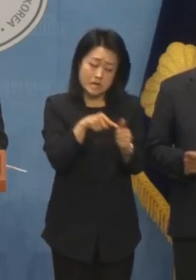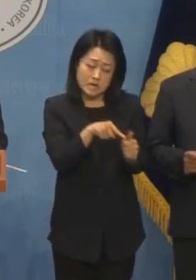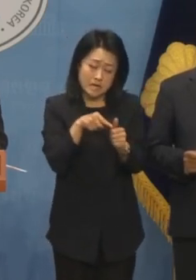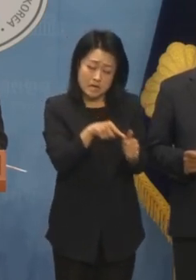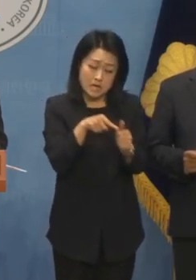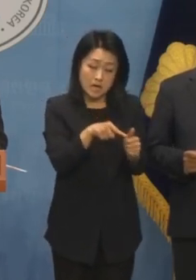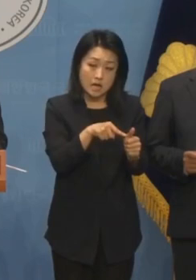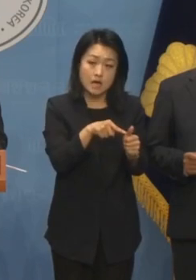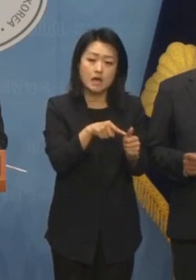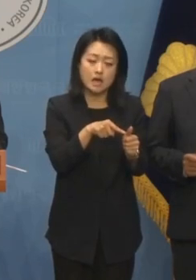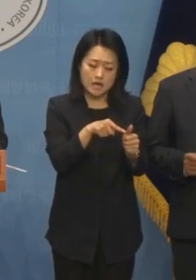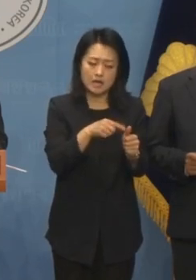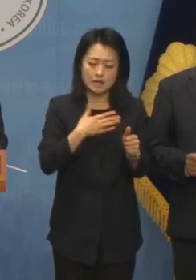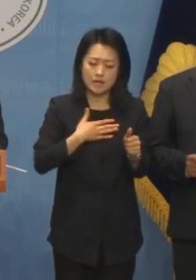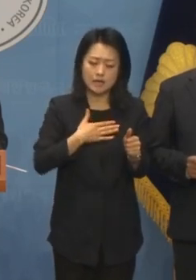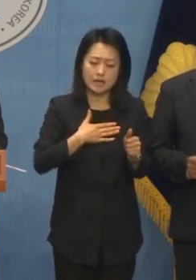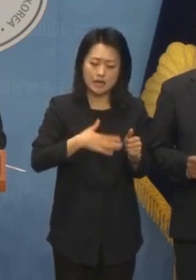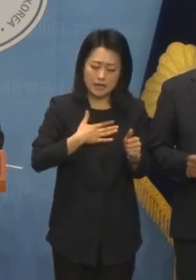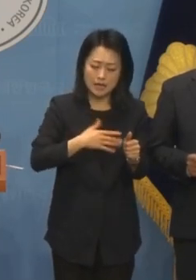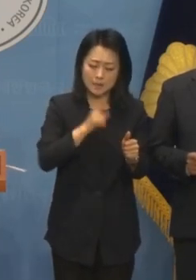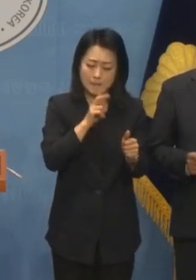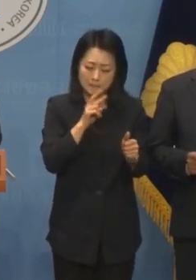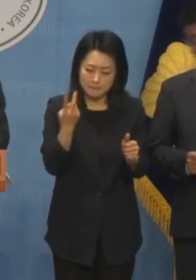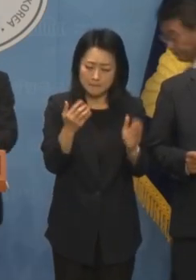때문이었다며 이를 번복한 바 있습니다.